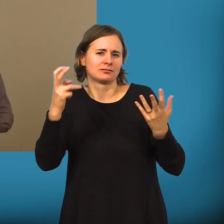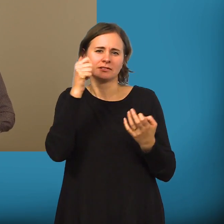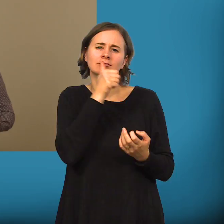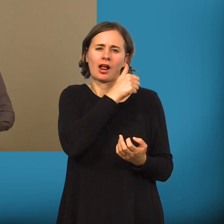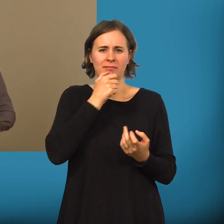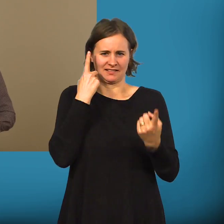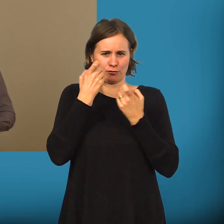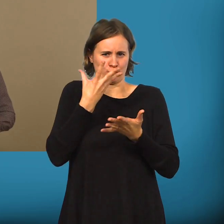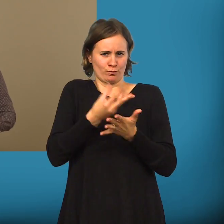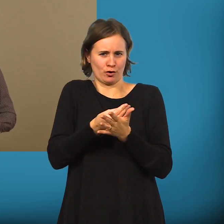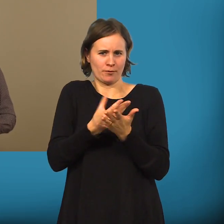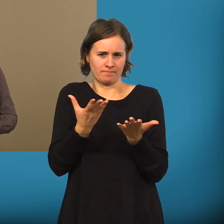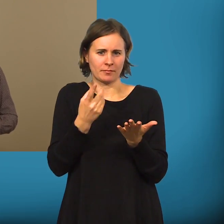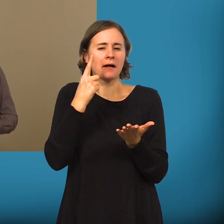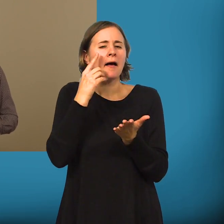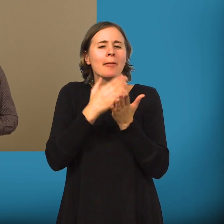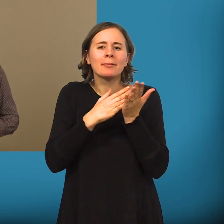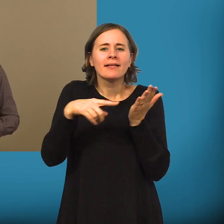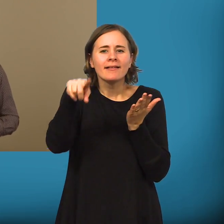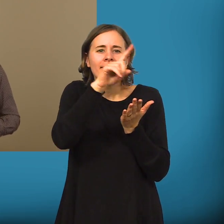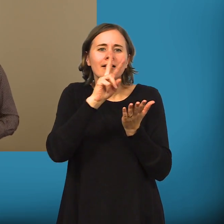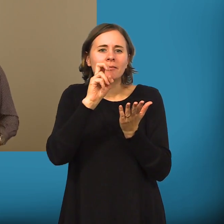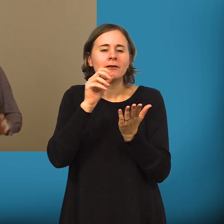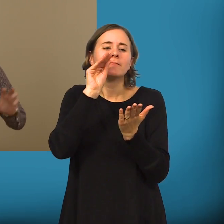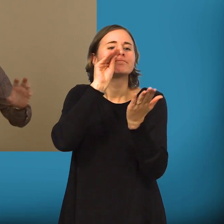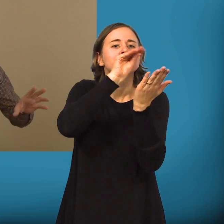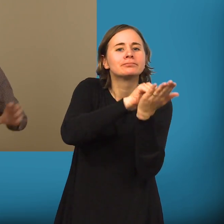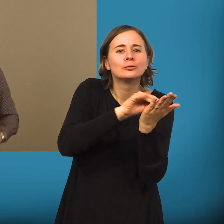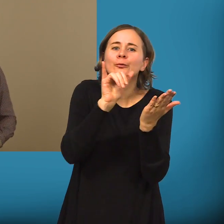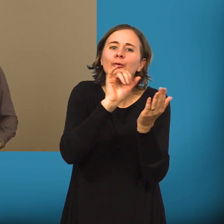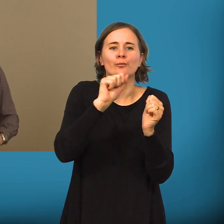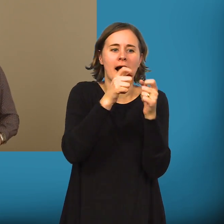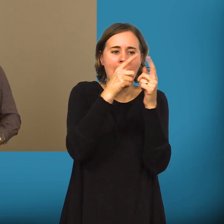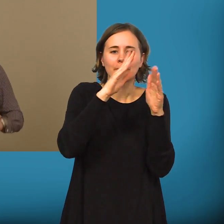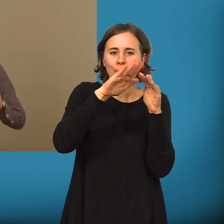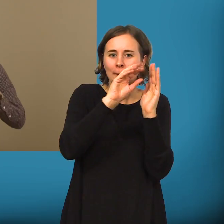nors, kaip tai vadinama, debesise, tai reiškia elektroninėme pašte,